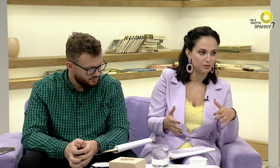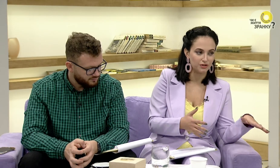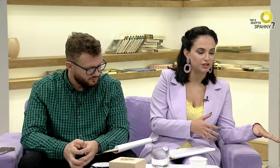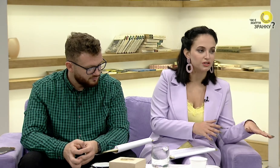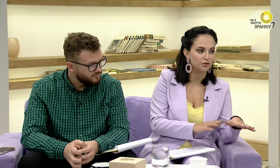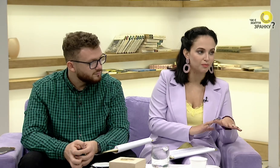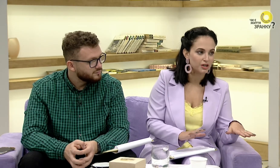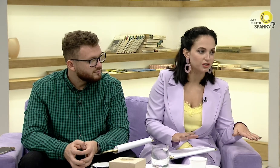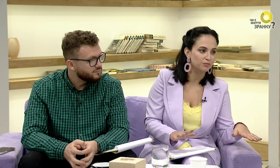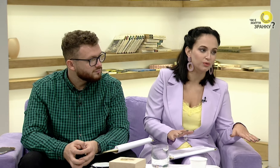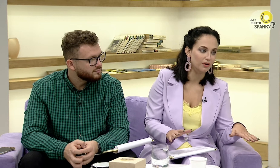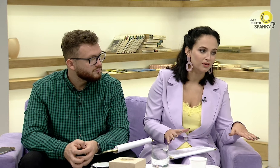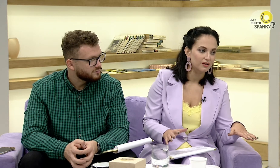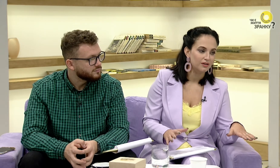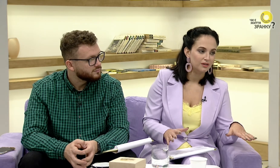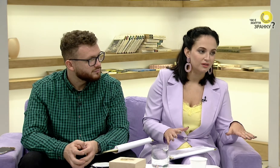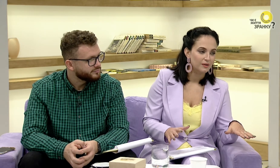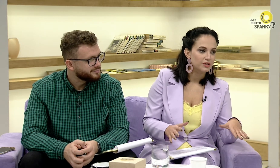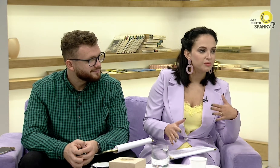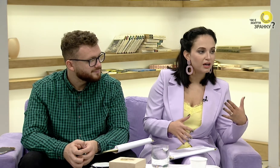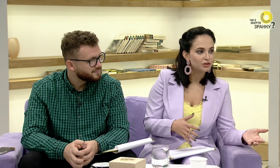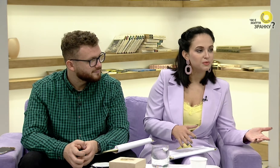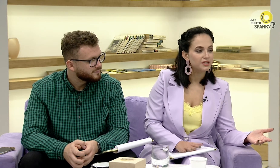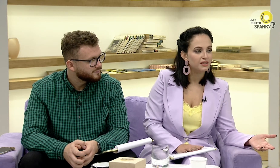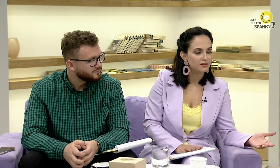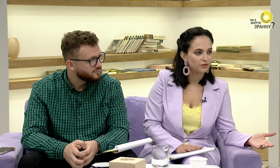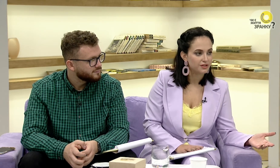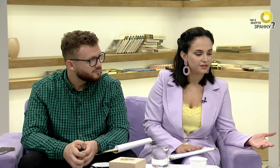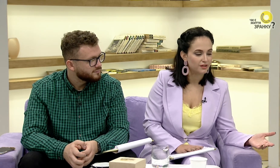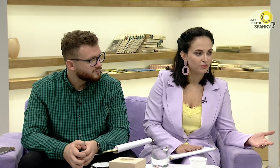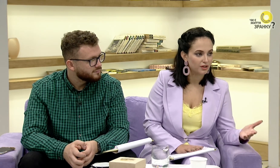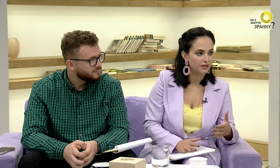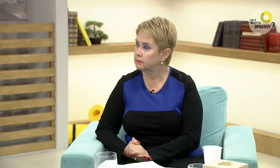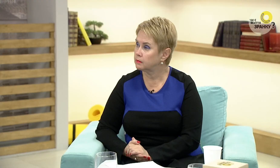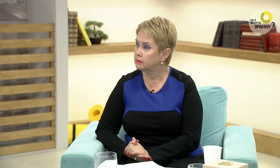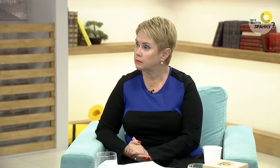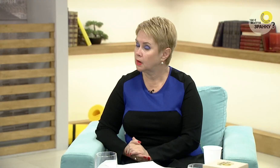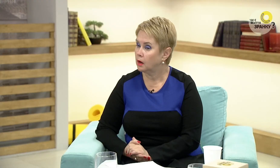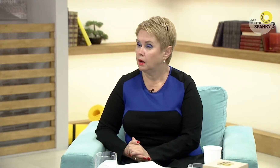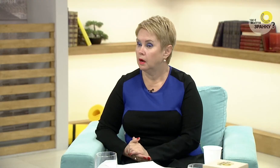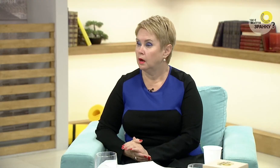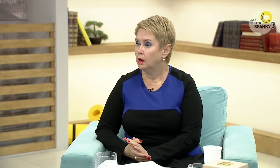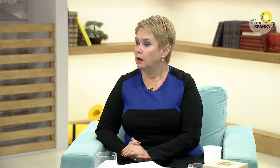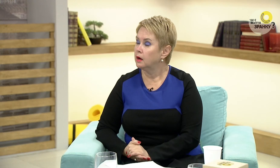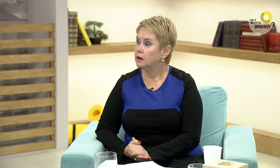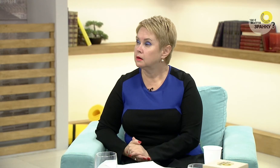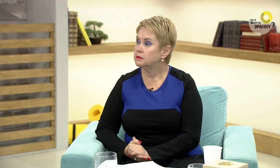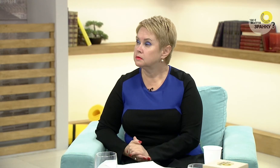що раніше цього майже не було. Ні, практично ні. Чи багато спеціалістів у нас в Україні, ось саме які перекладачі такої мови,